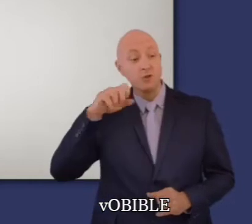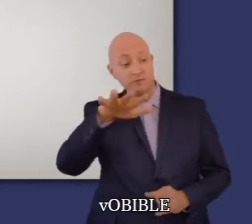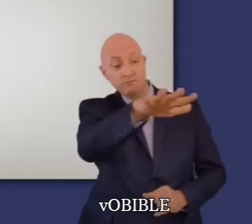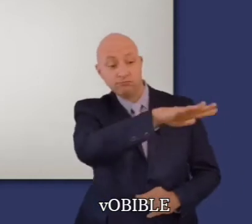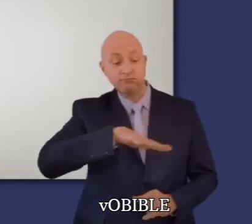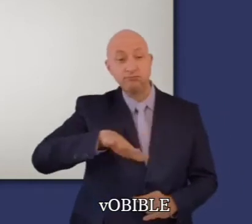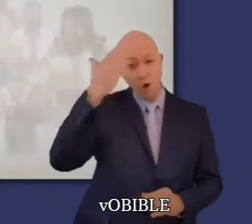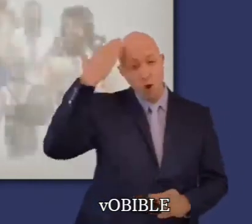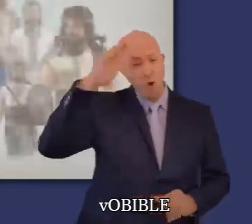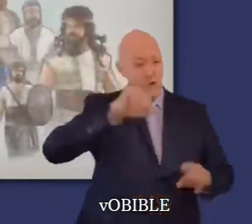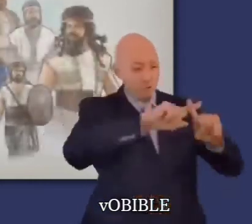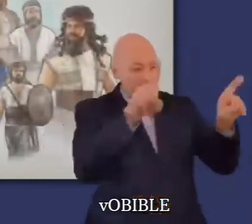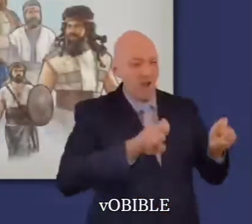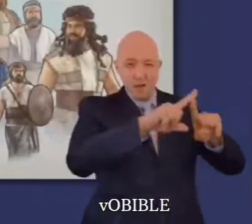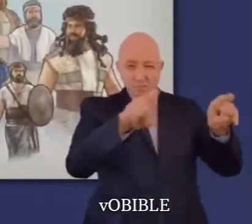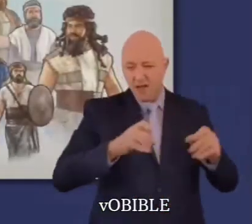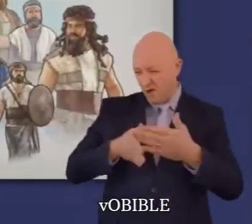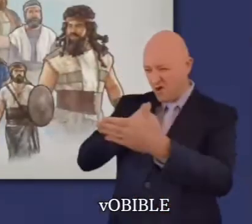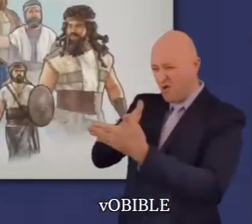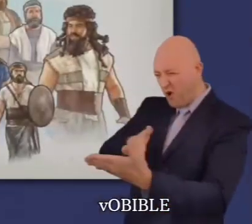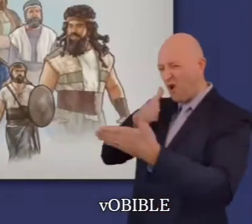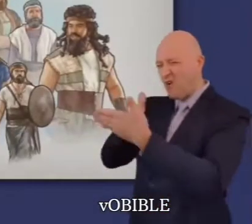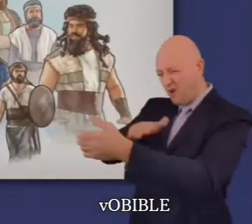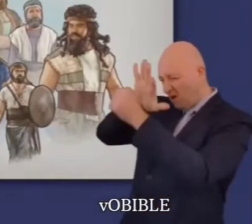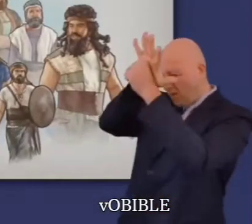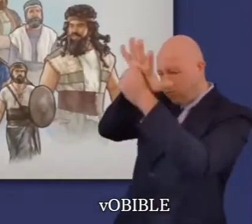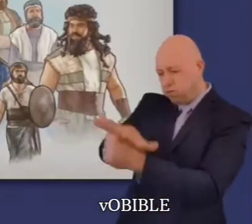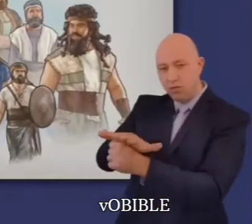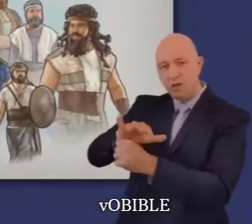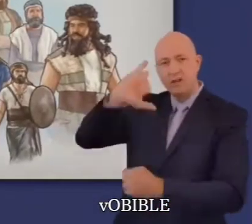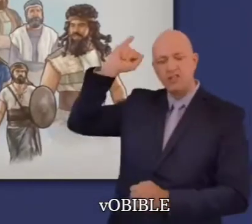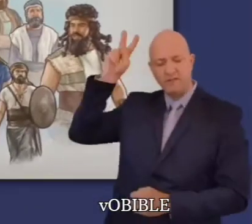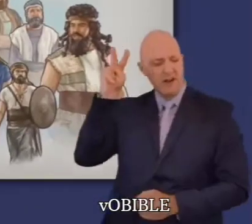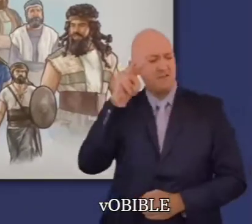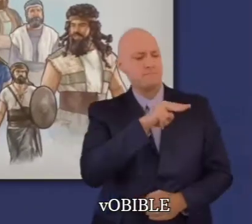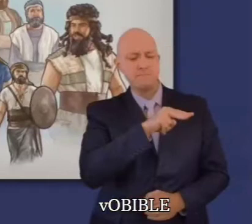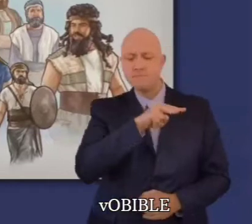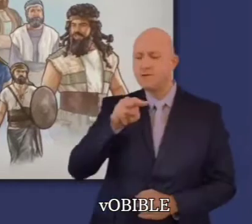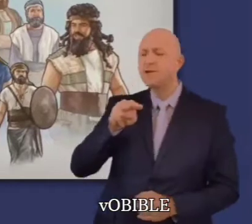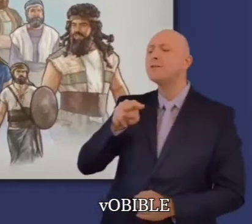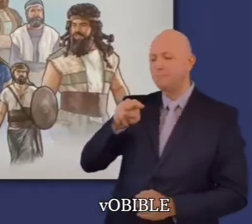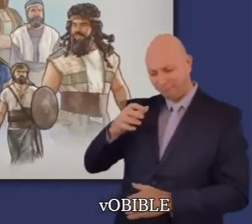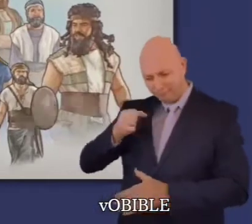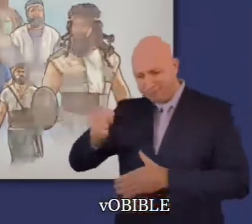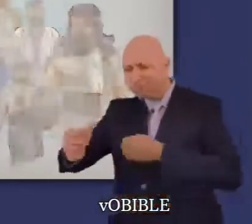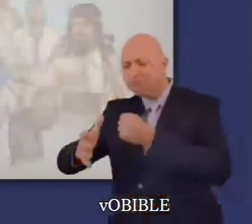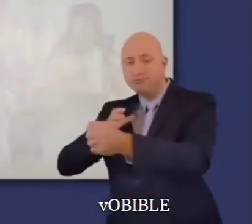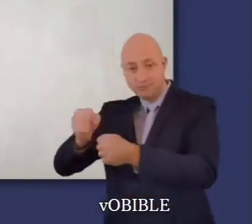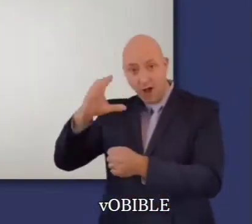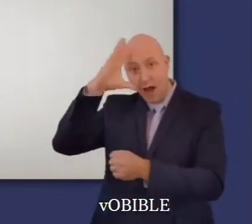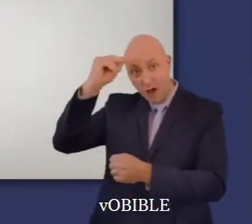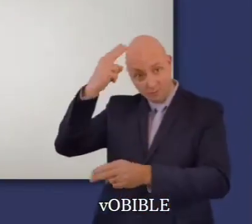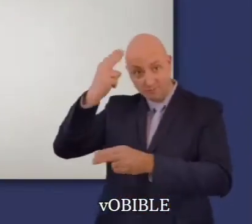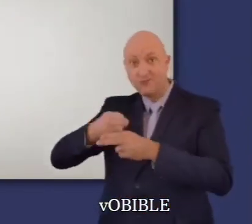Le livre des Juges a été écrit par le prophète Samuel et il a été achevé en 1100 avant notre ère.